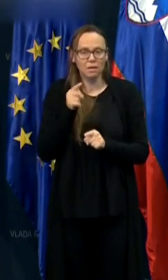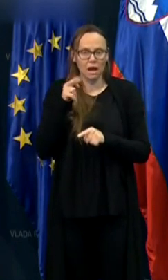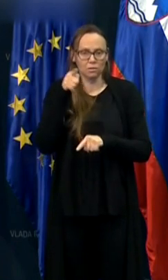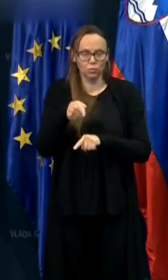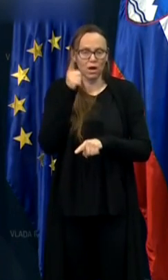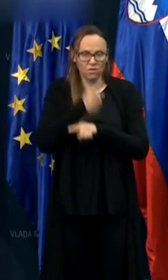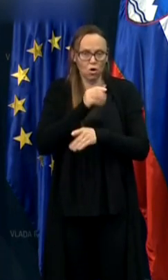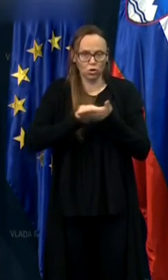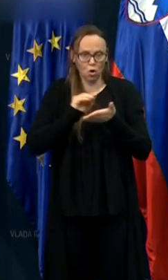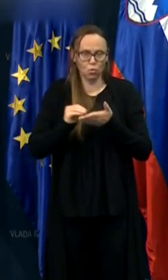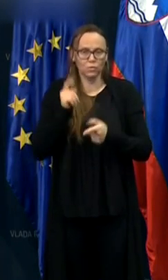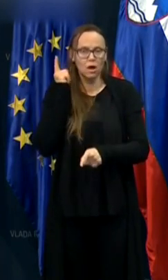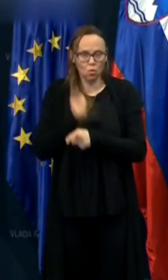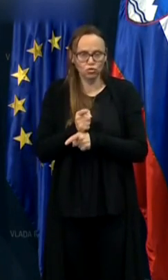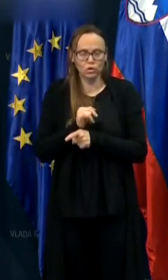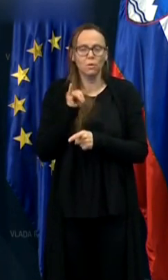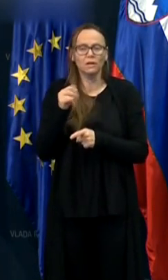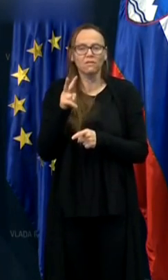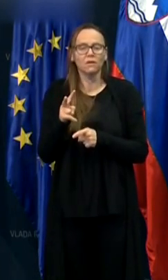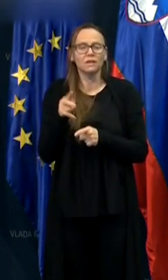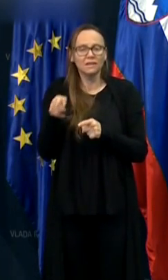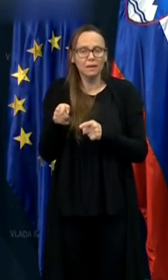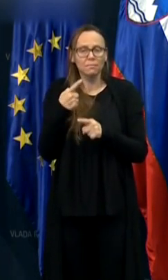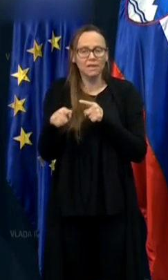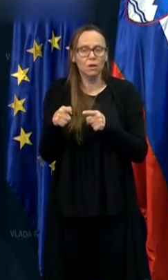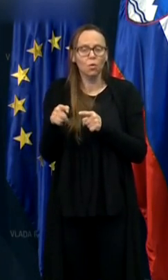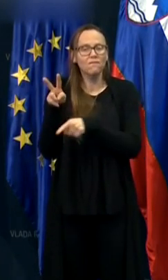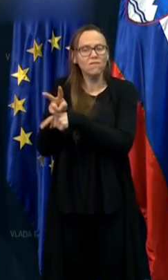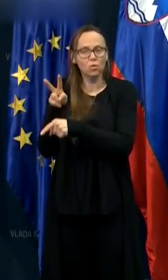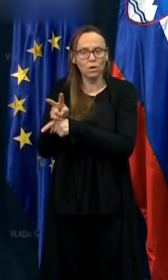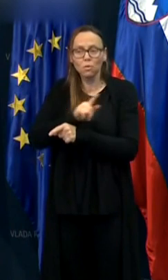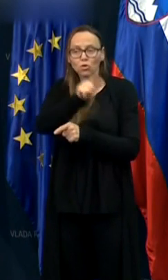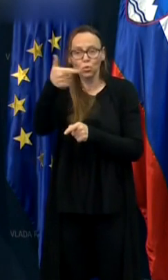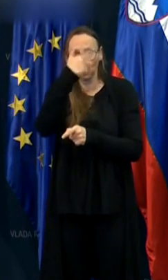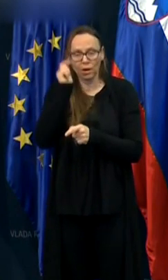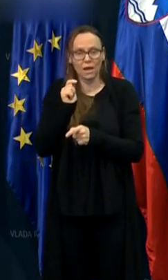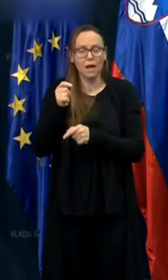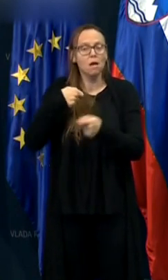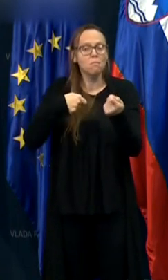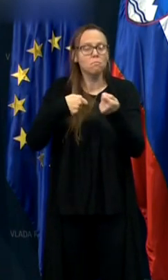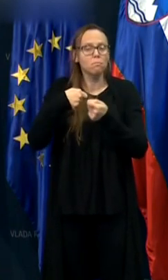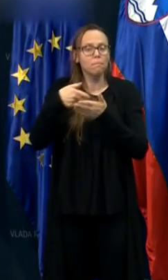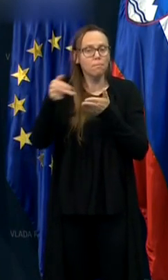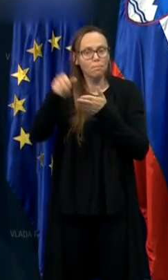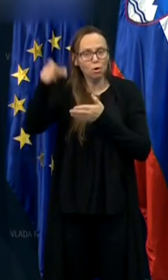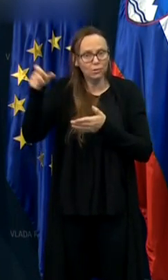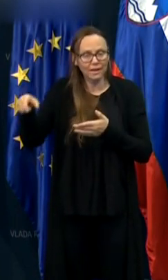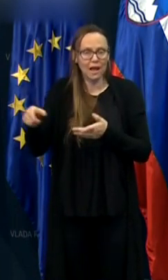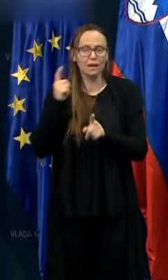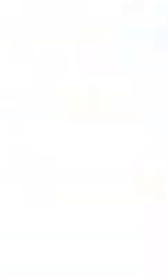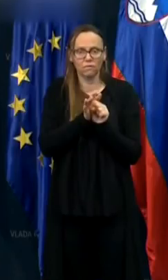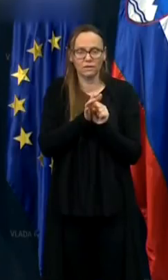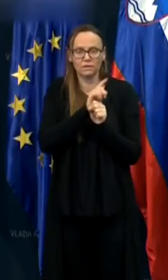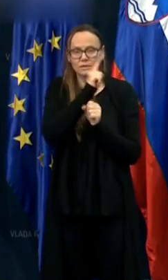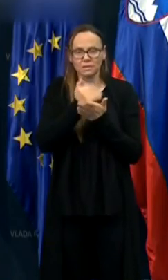odloku predpisujemo, v pretežni meri varujemo druge. Varujemo prodajalke, varujemo tiste, ki tudi prihajajo v